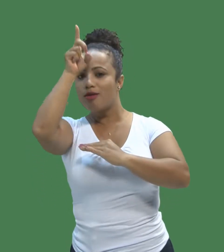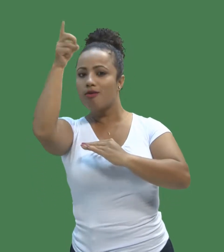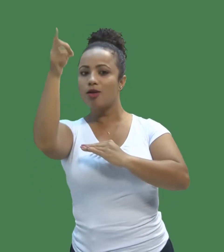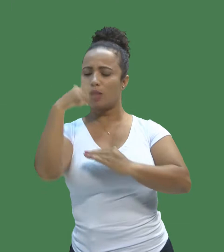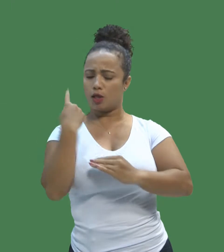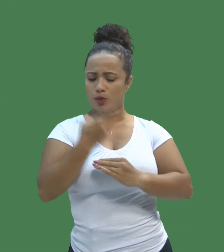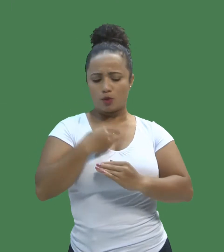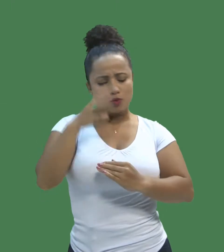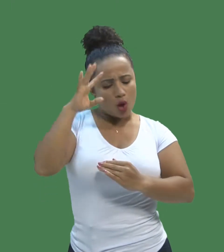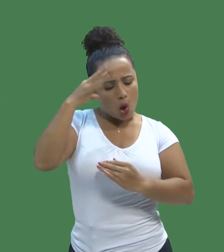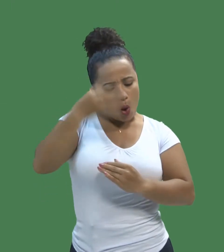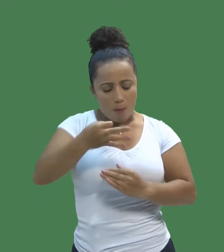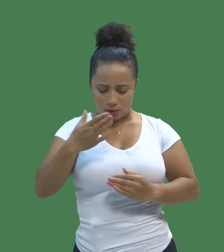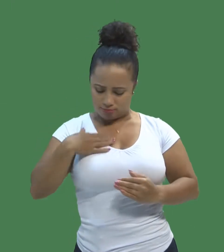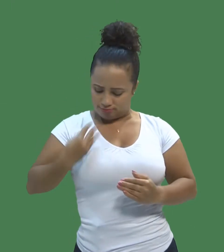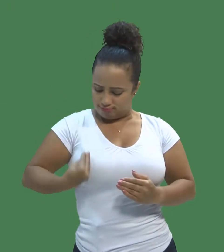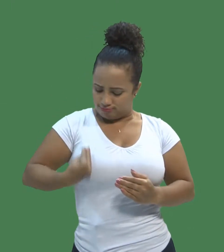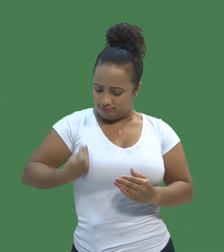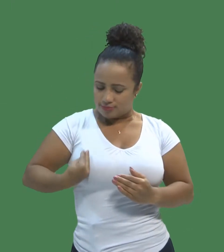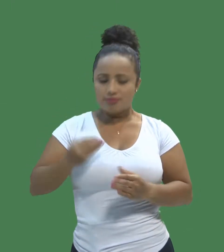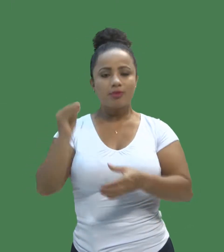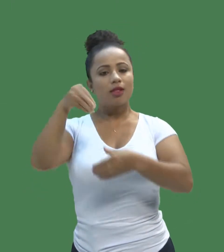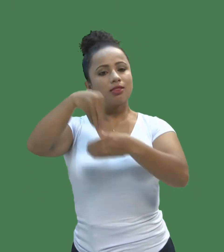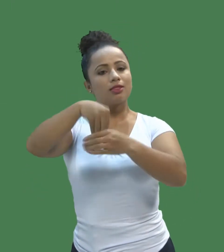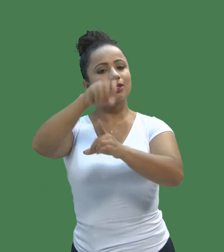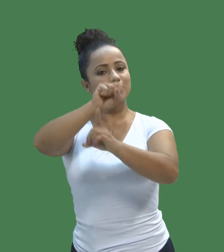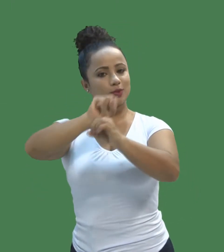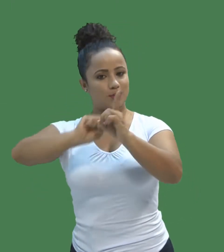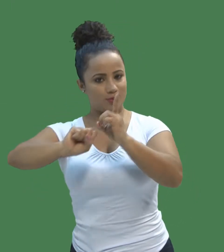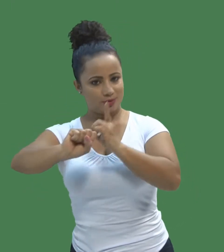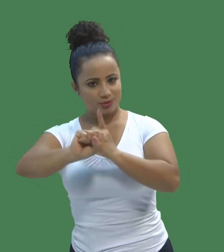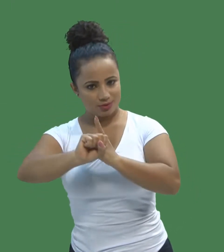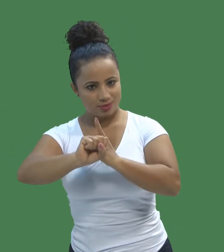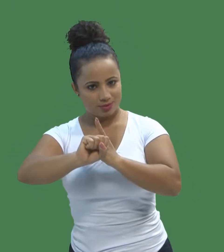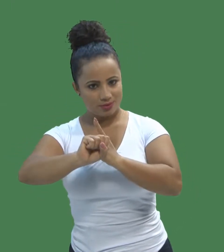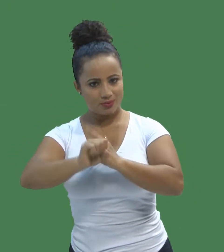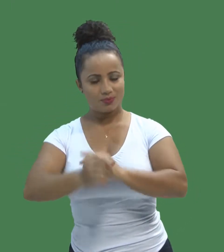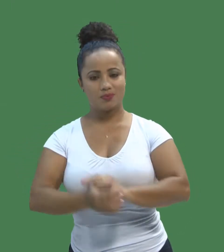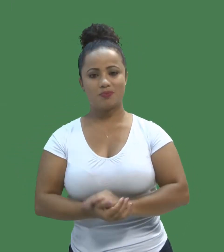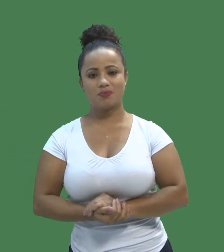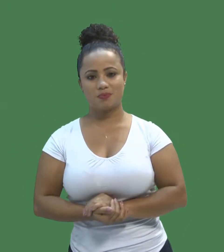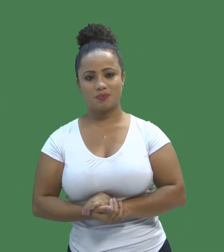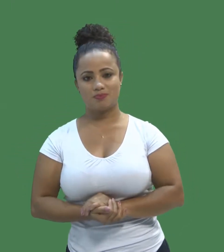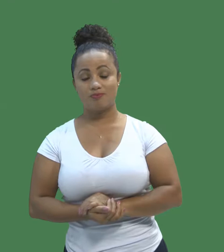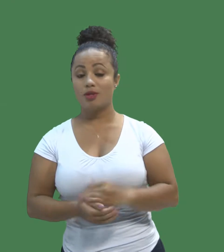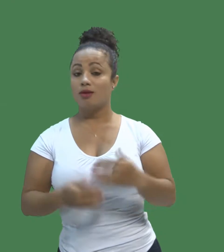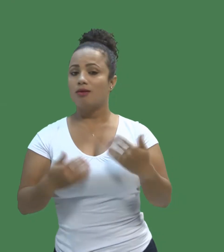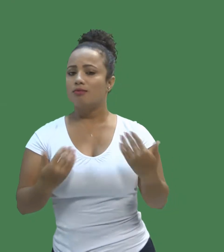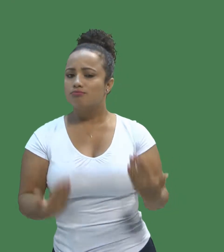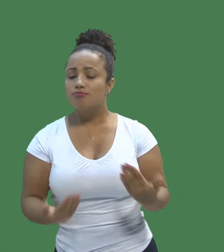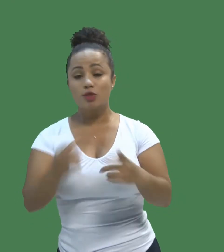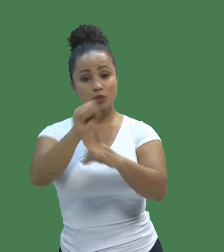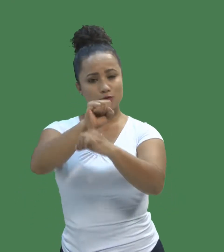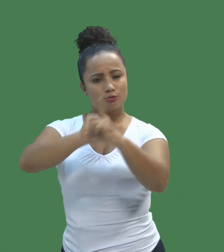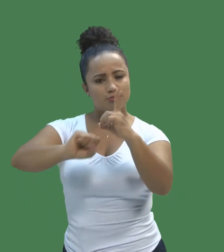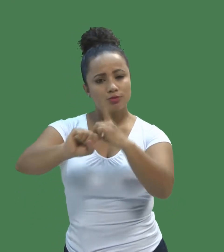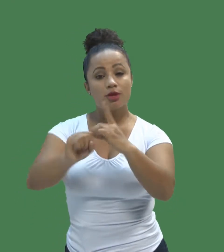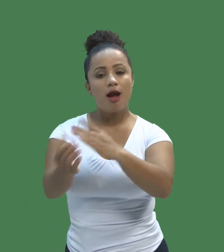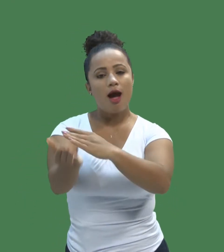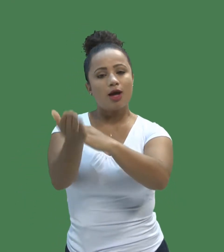na sociedade. Ajuda o homem a colaborar para uma vida na sociedade